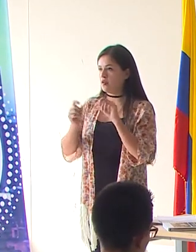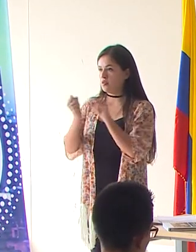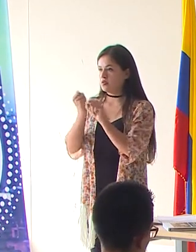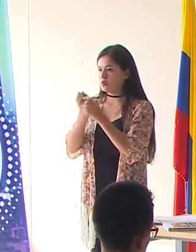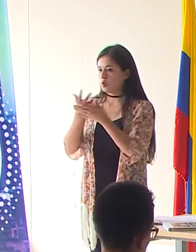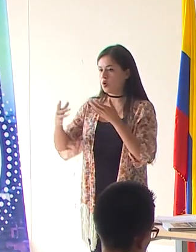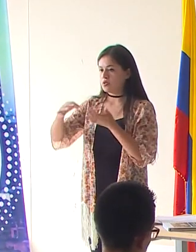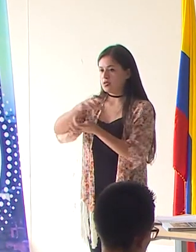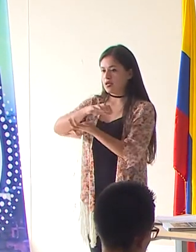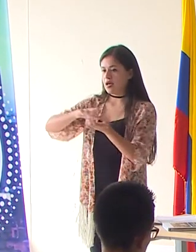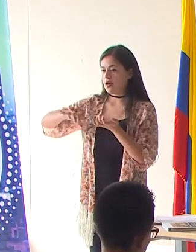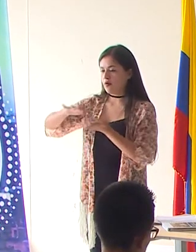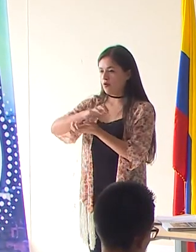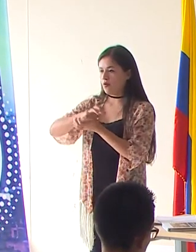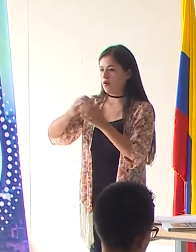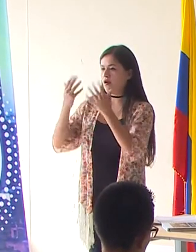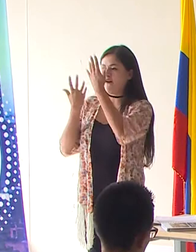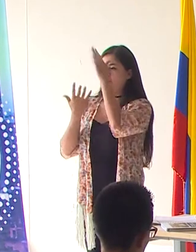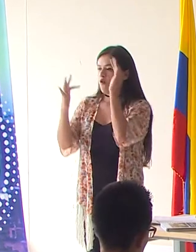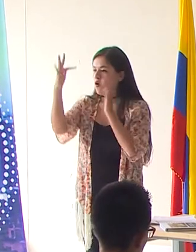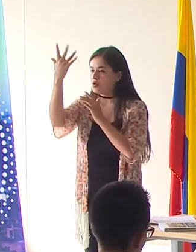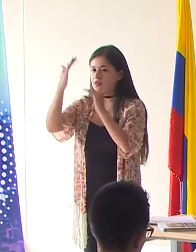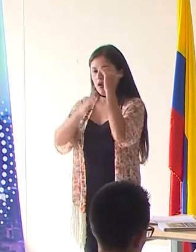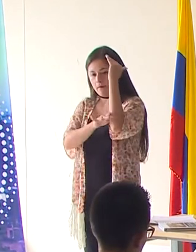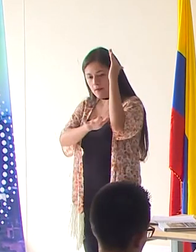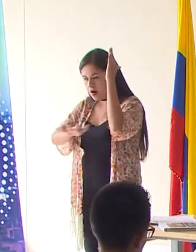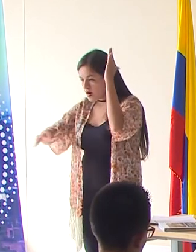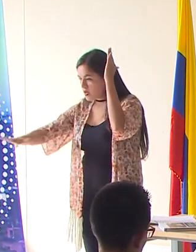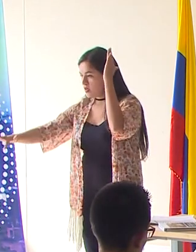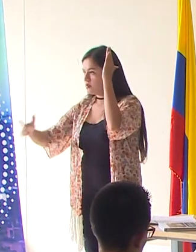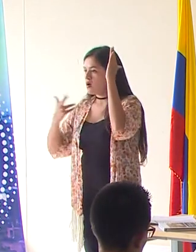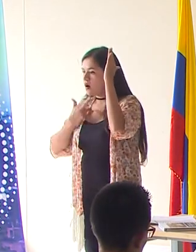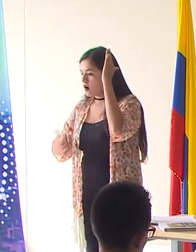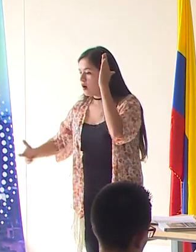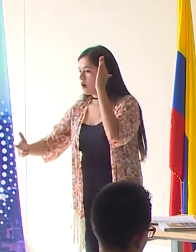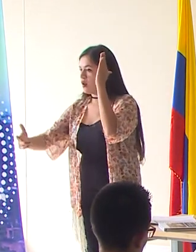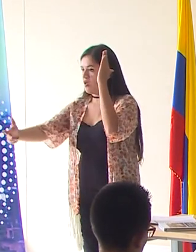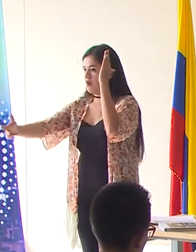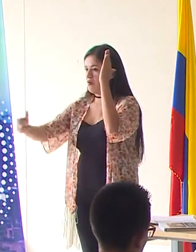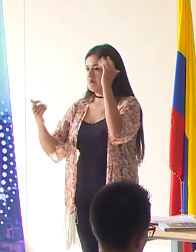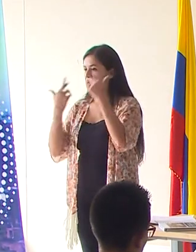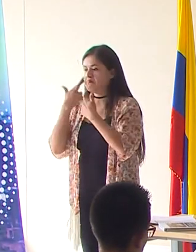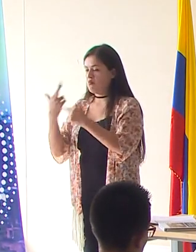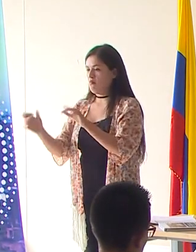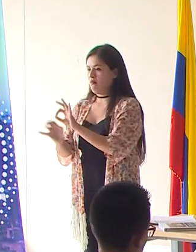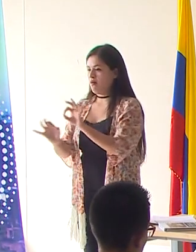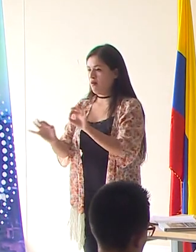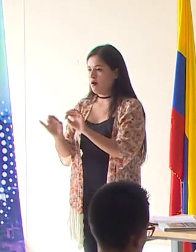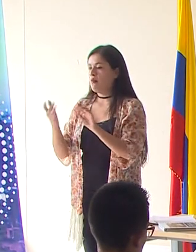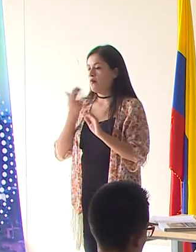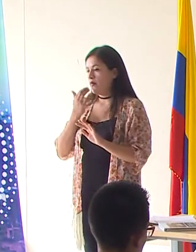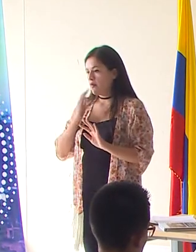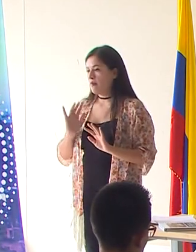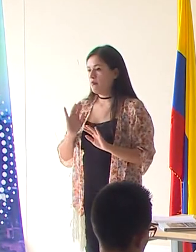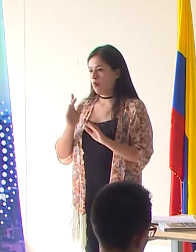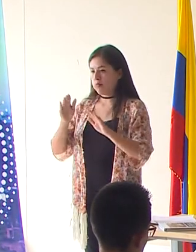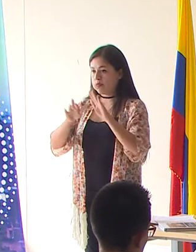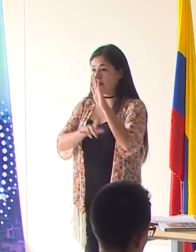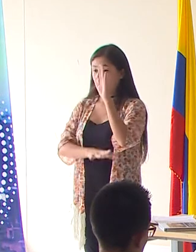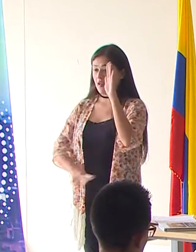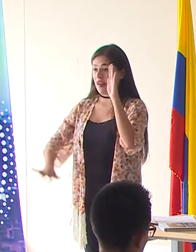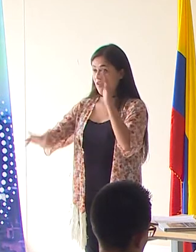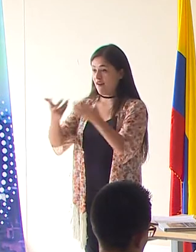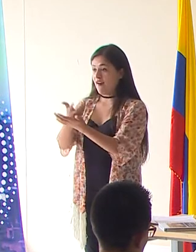ecológicos el bosque la planicie el río por lo tanto si se rellena